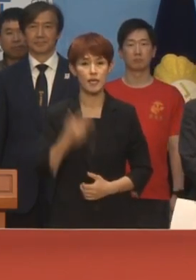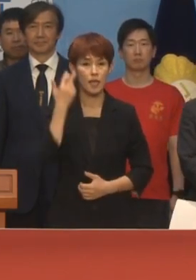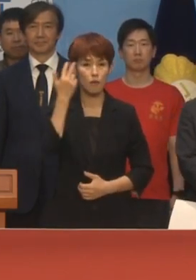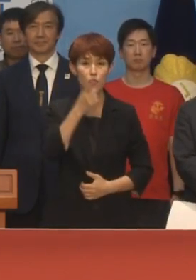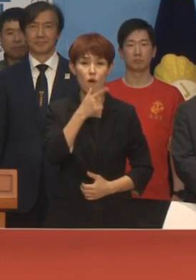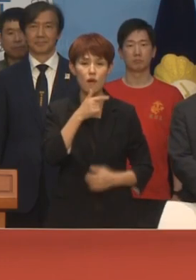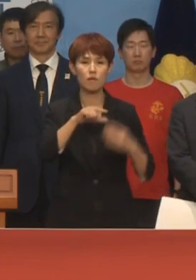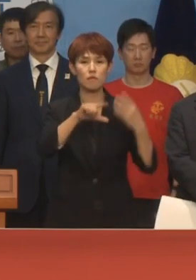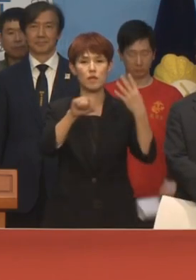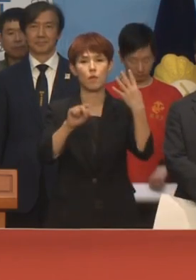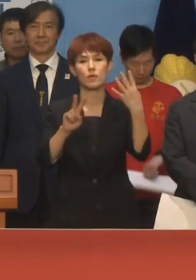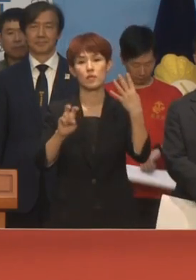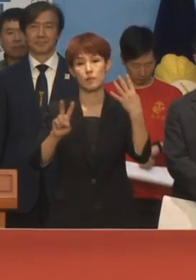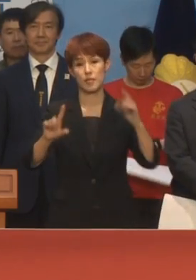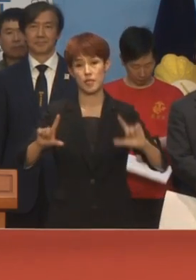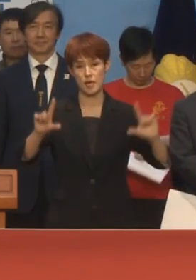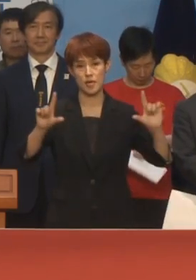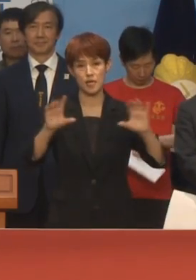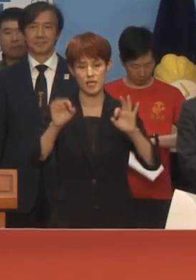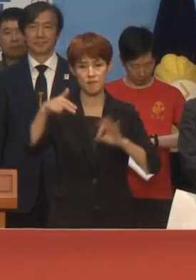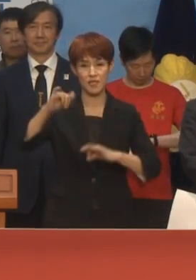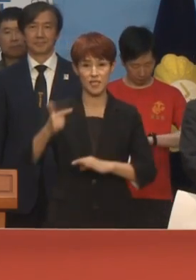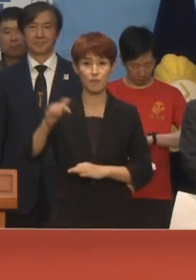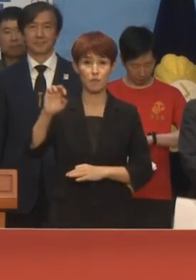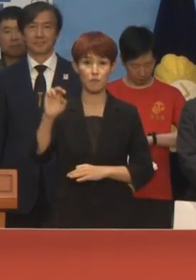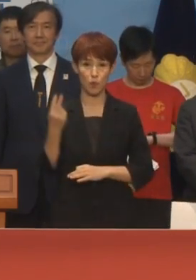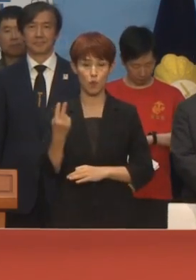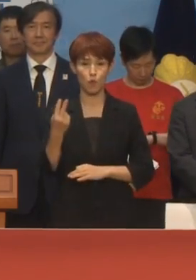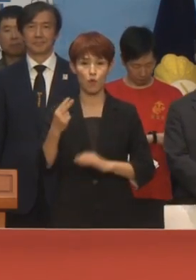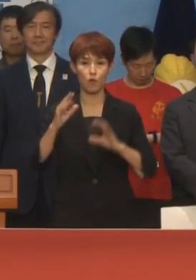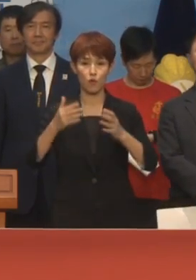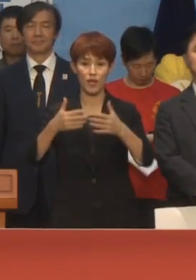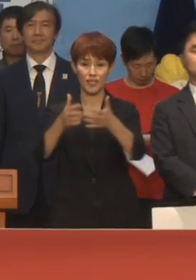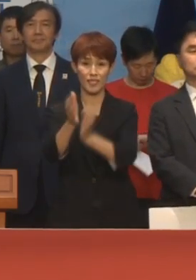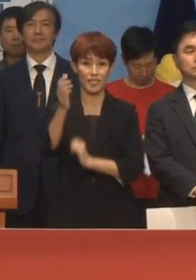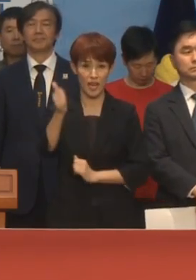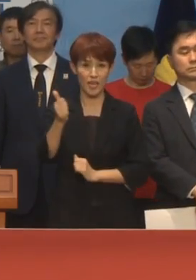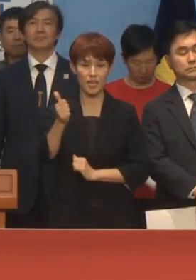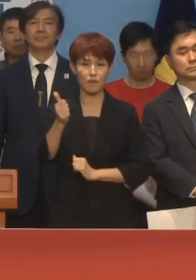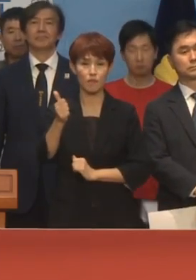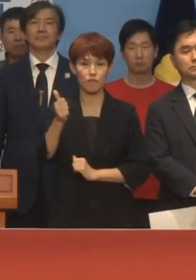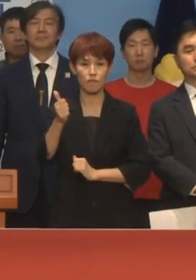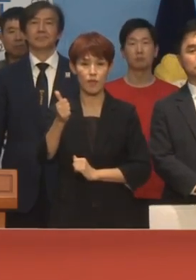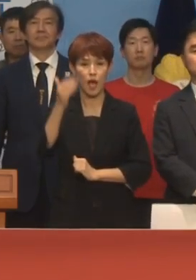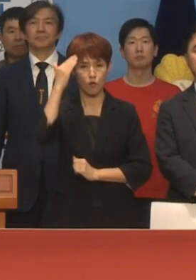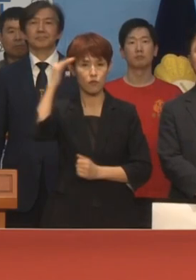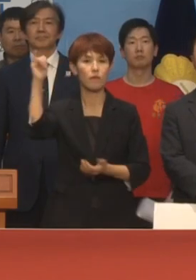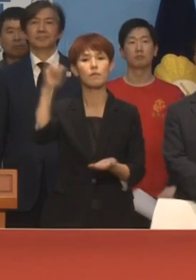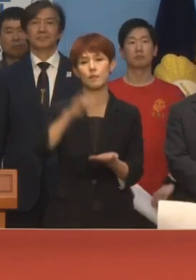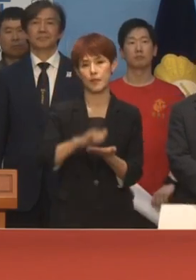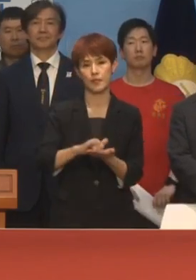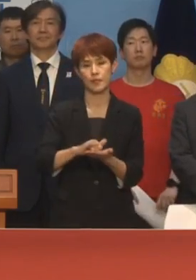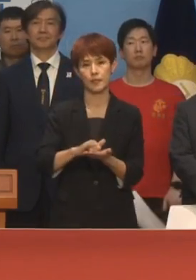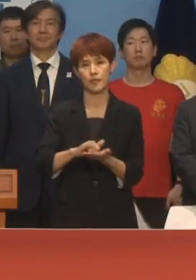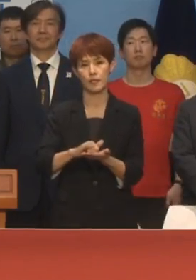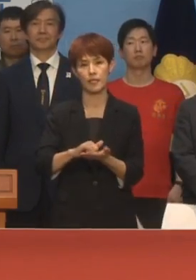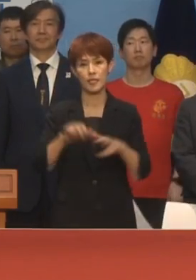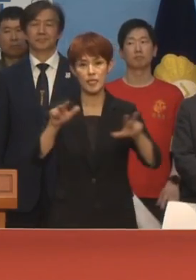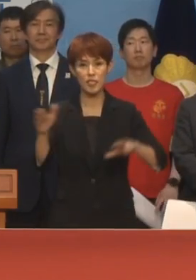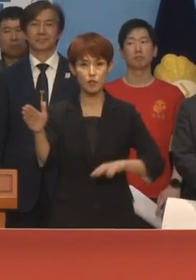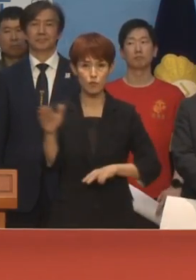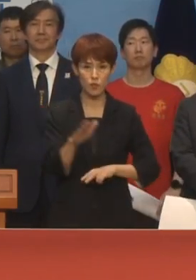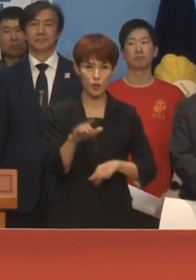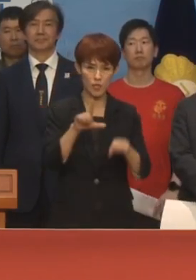월요일인 4월 22일 김진표 국회의장이 순방 일정을 마치고 귀국합니다. 지금부터